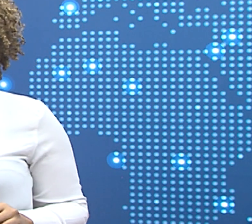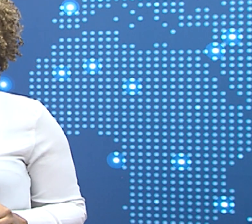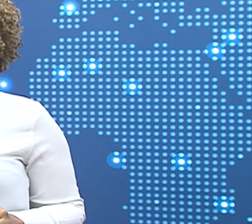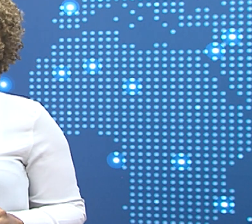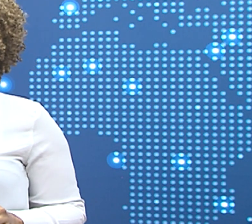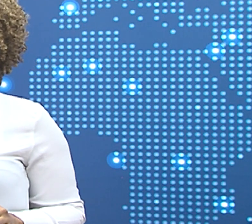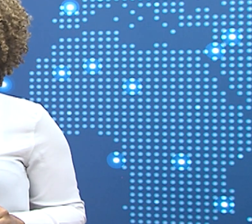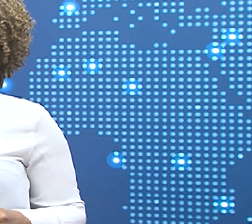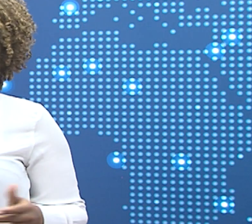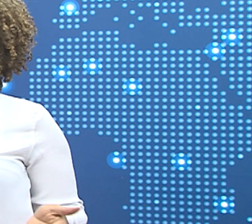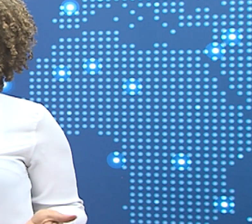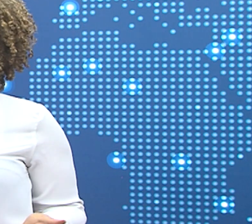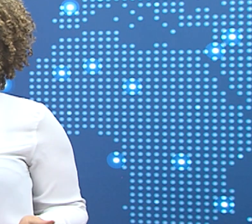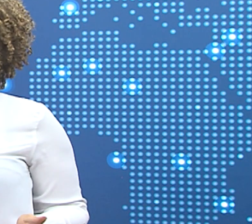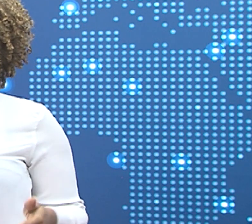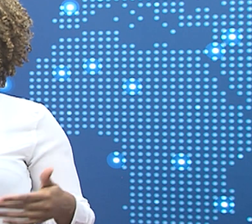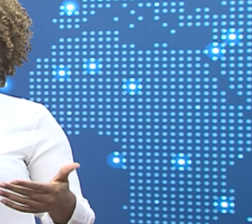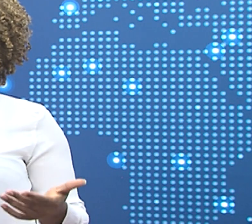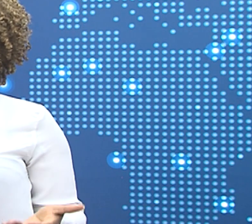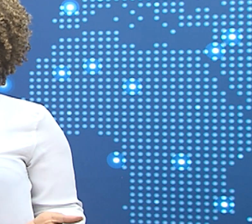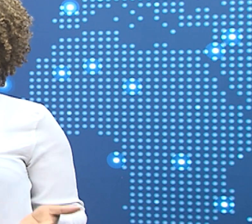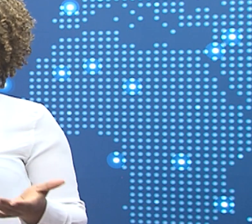54 países analisados lhe aponta para